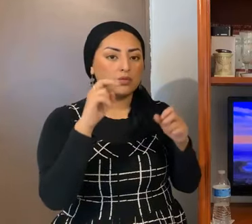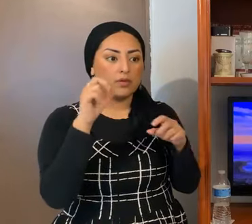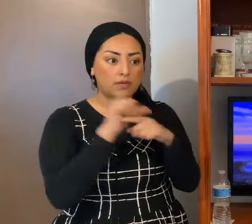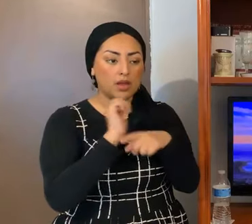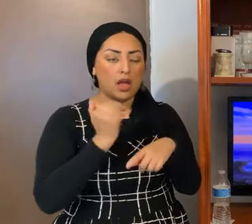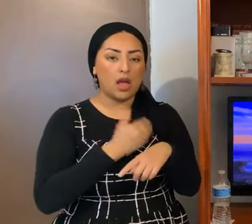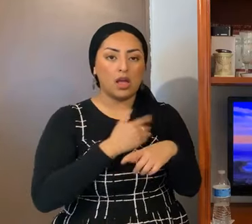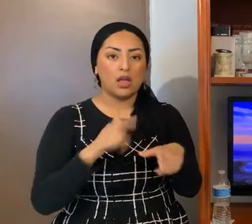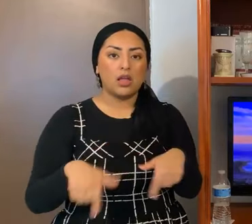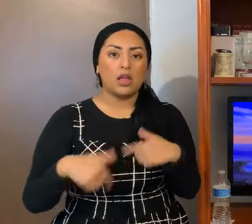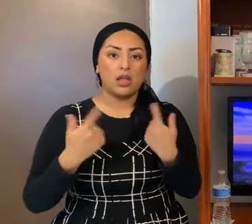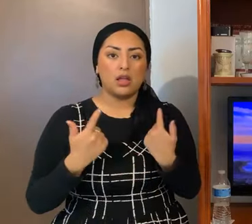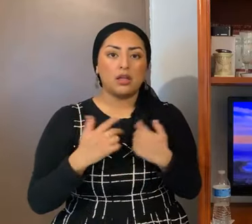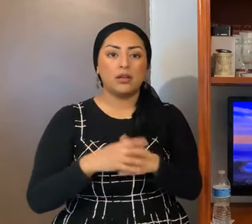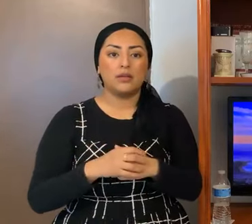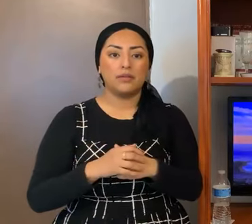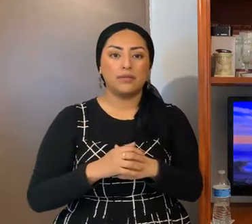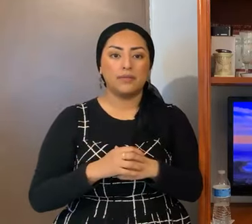nuestra vida.